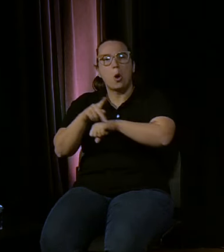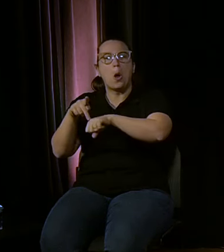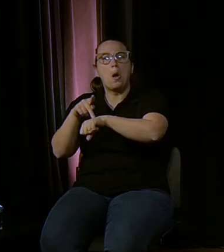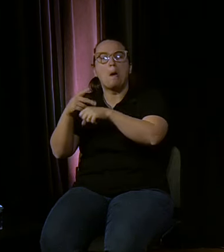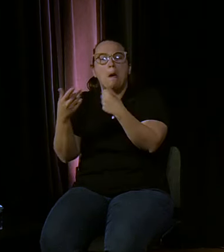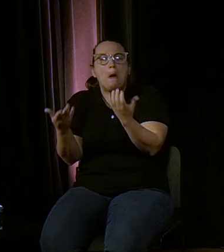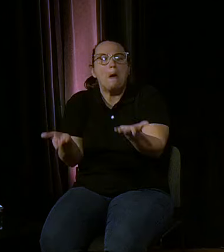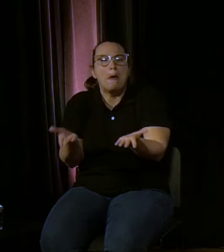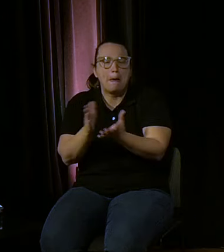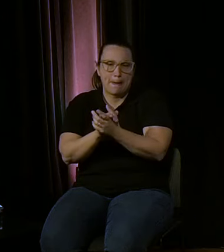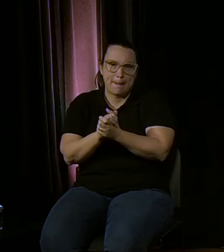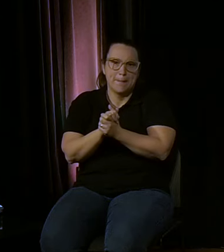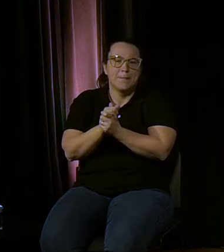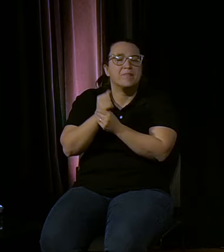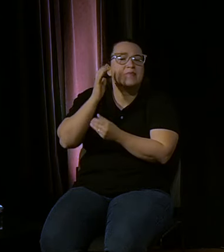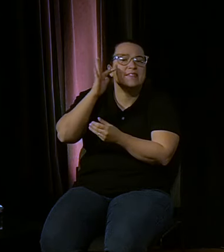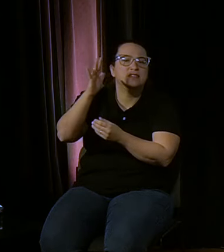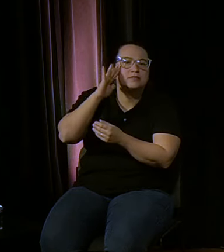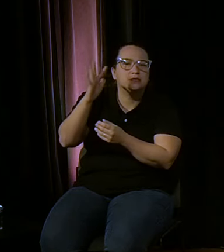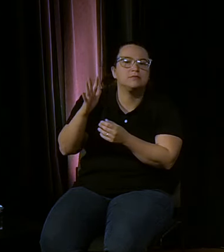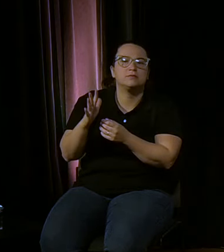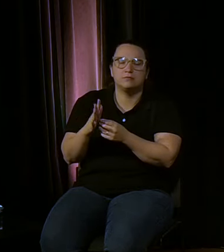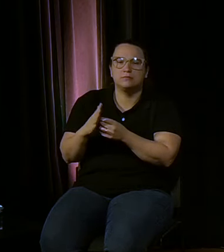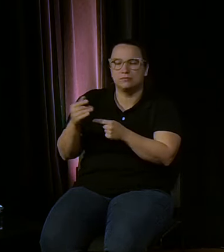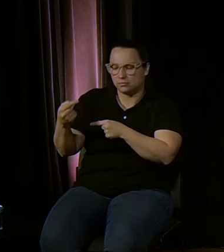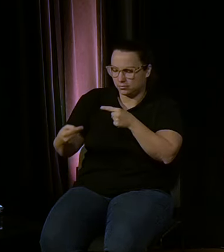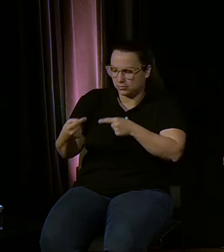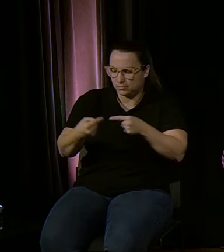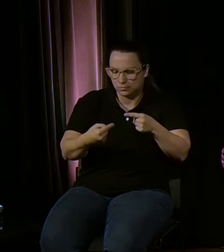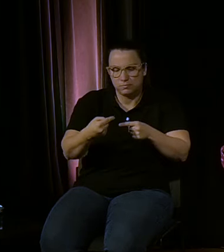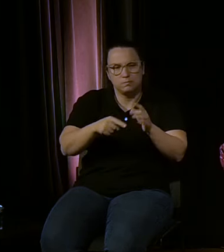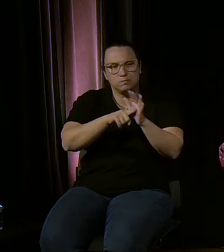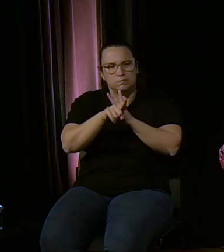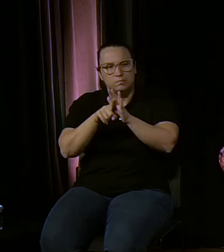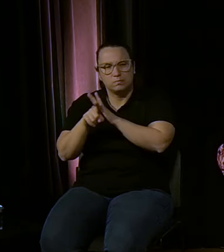levanta essas discussões e levanta